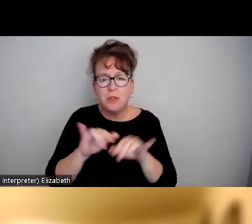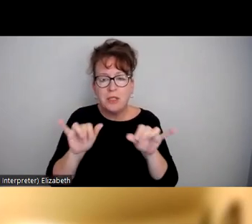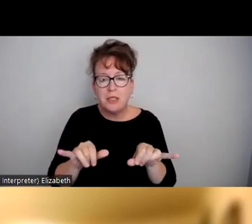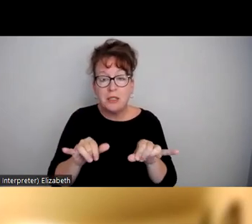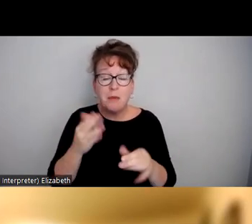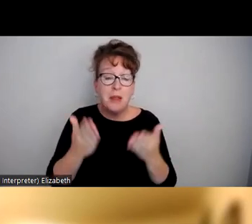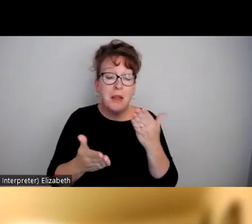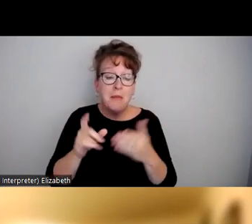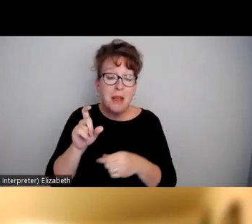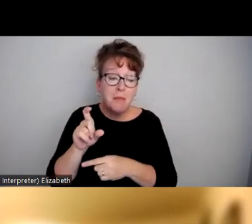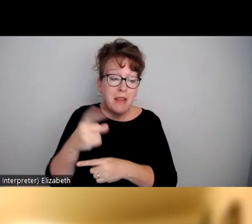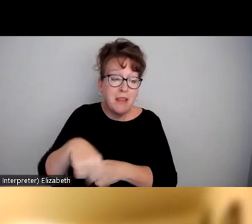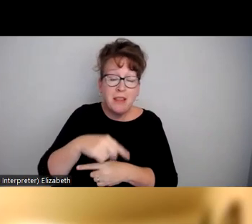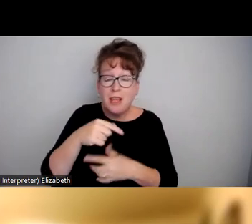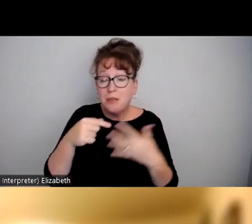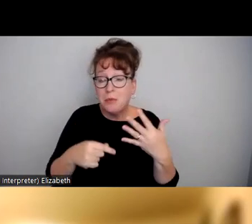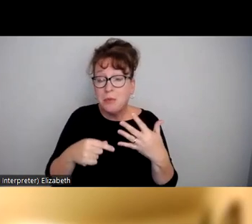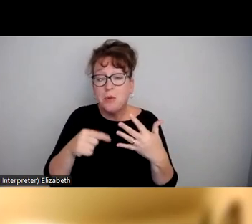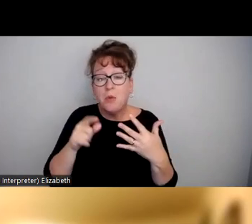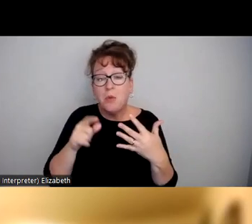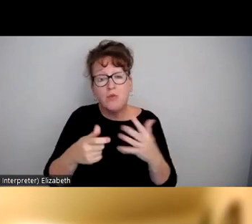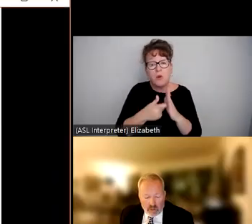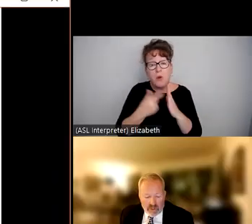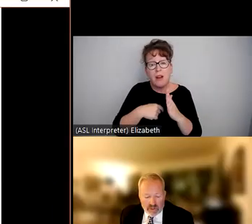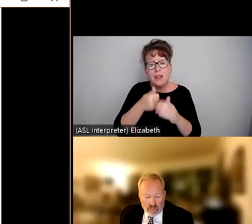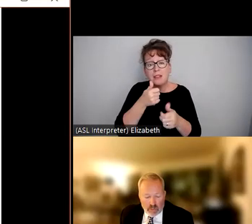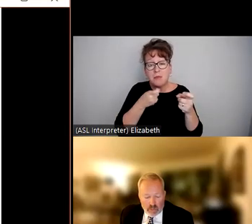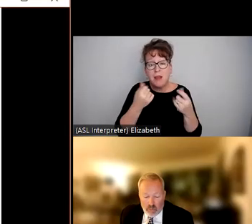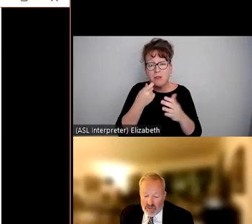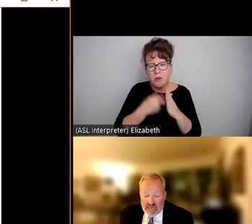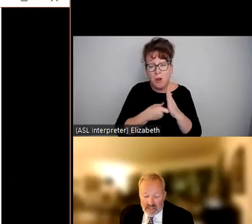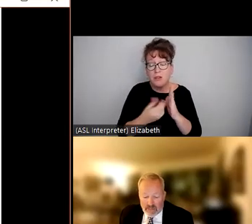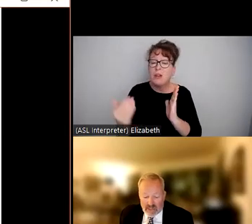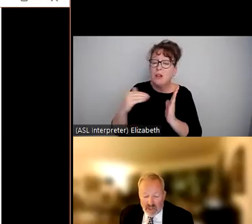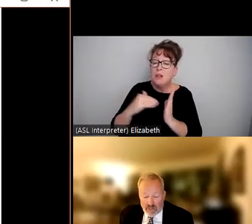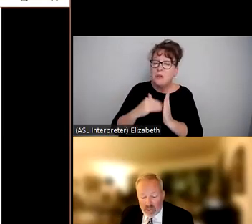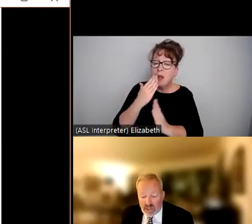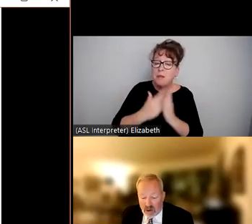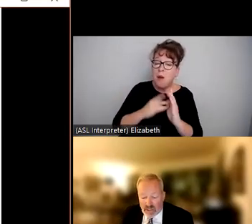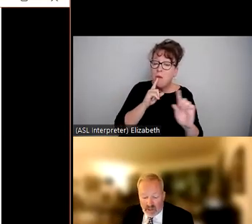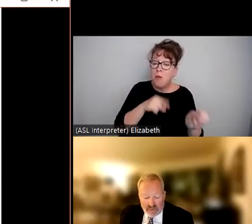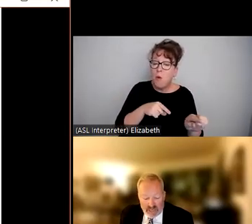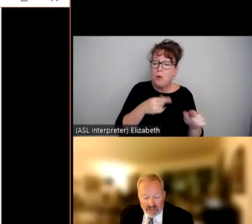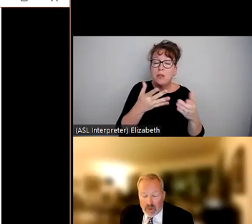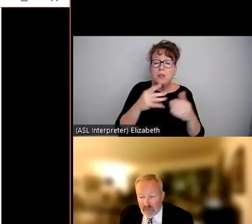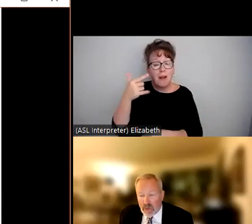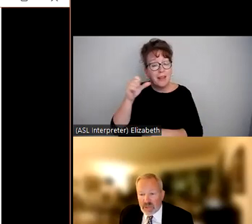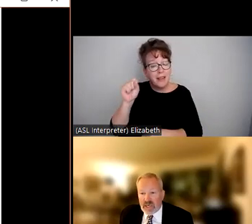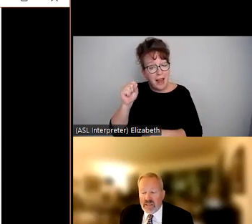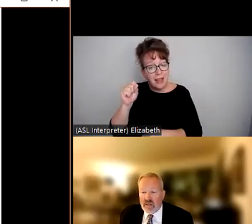inversión adicional eh eh si hay algo que pueda ayudar con esos costos